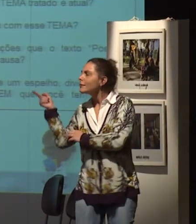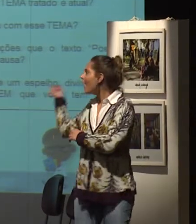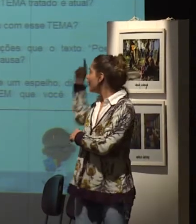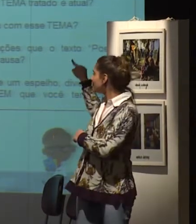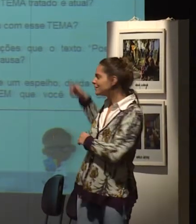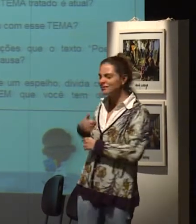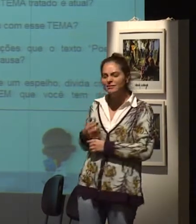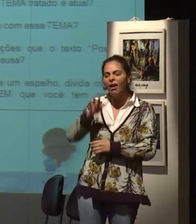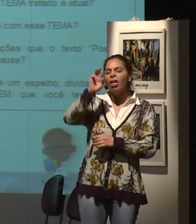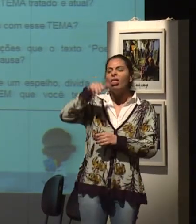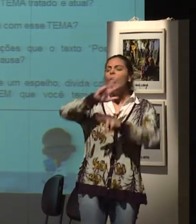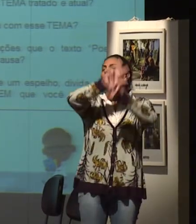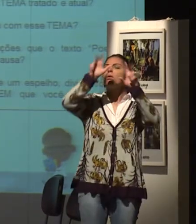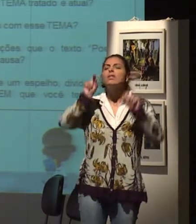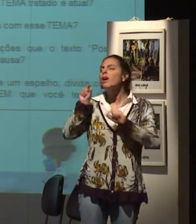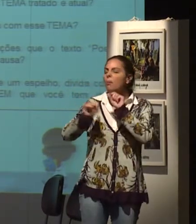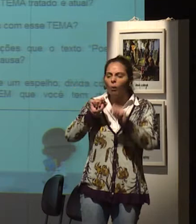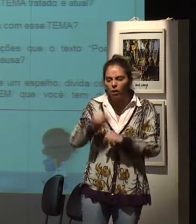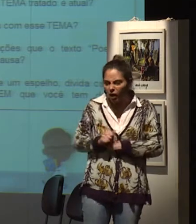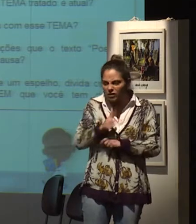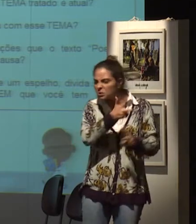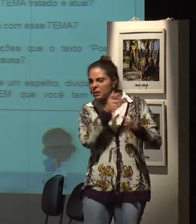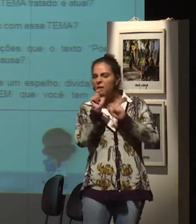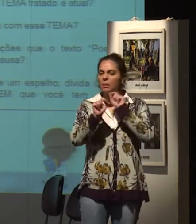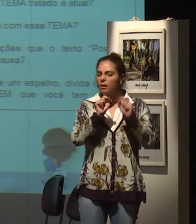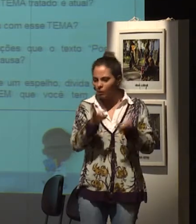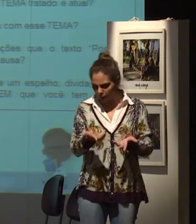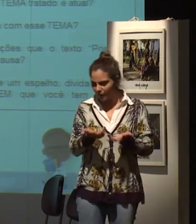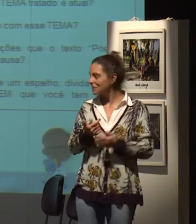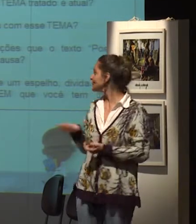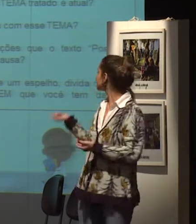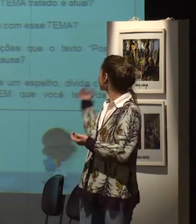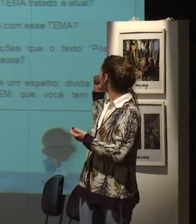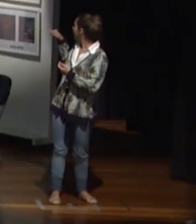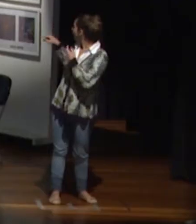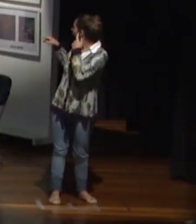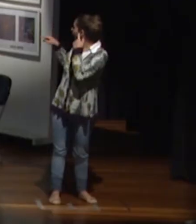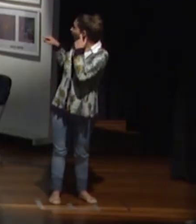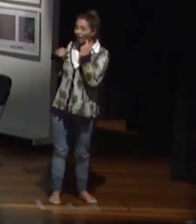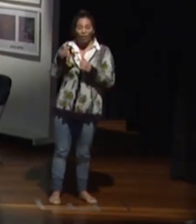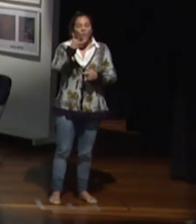E foi quando eu comecei a perguntar, qual é o tema abordado? O que vocês perceberam na